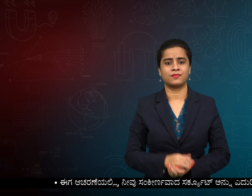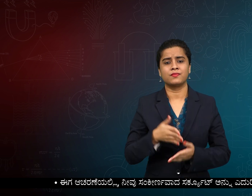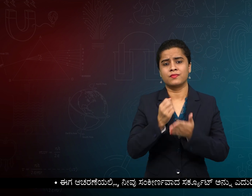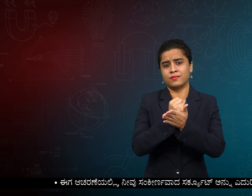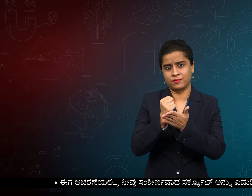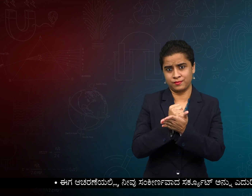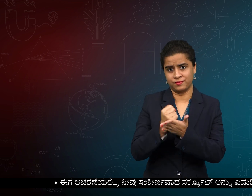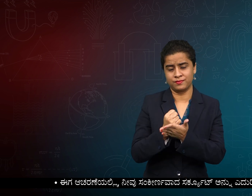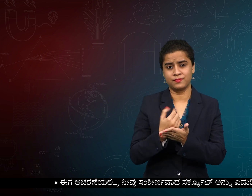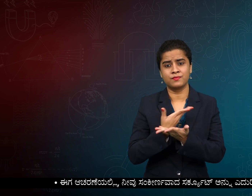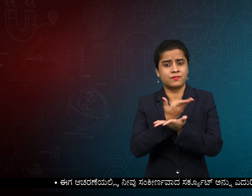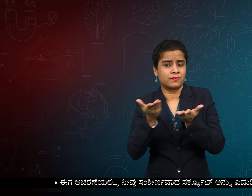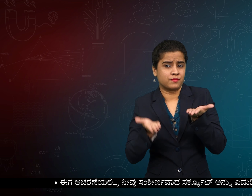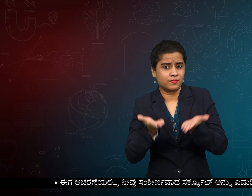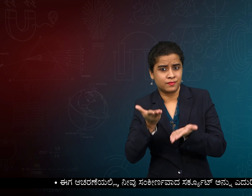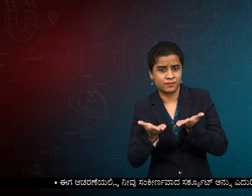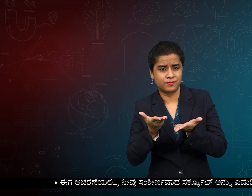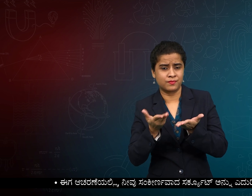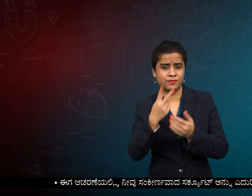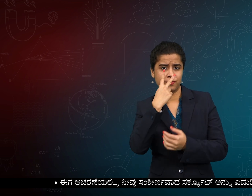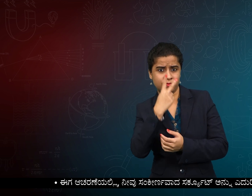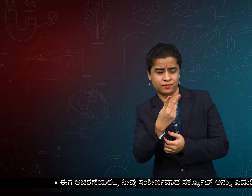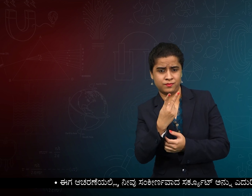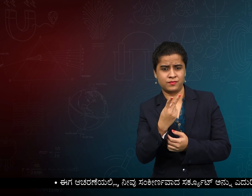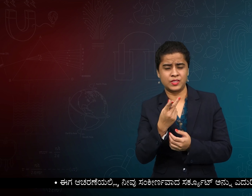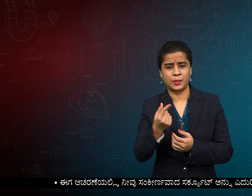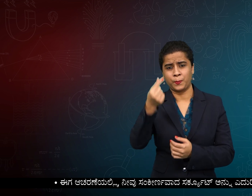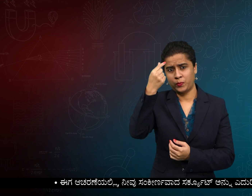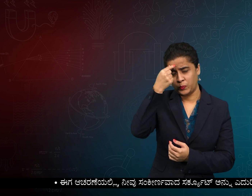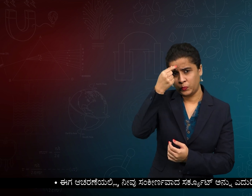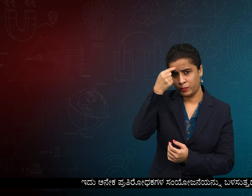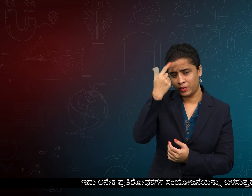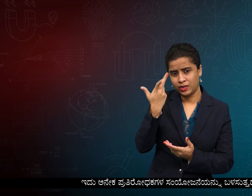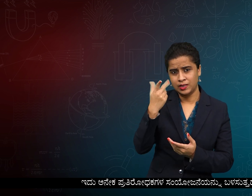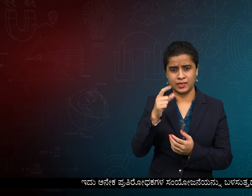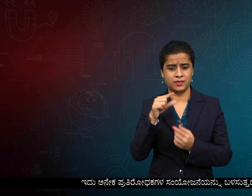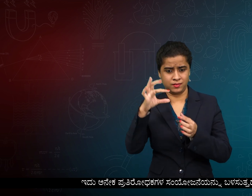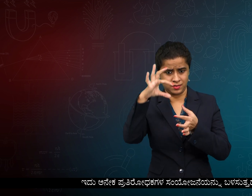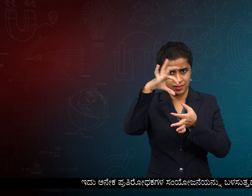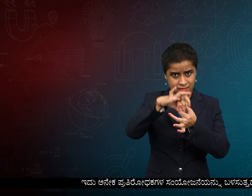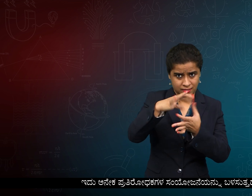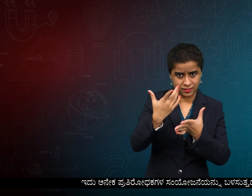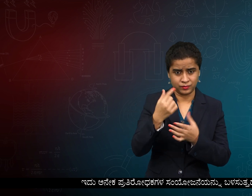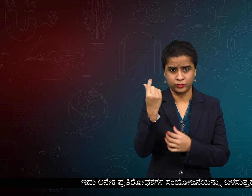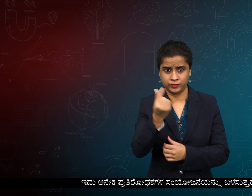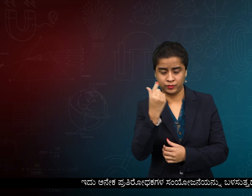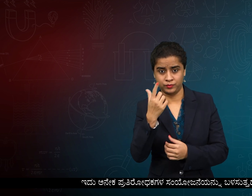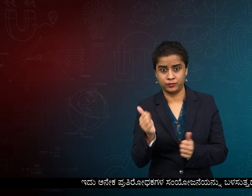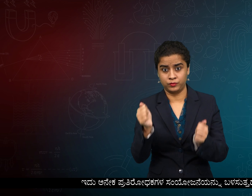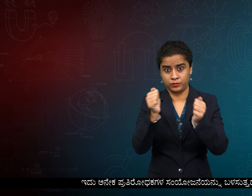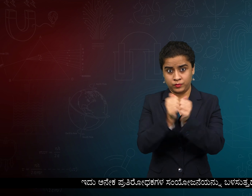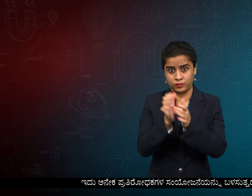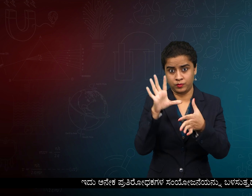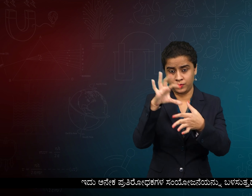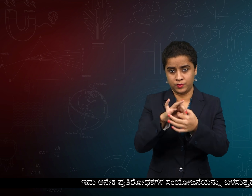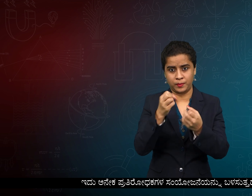ಈಗ ಆಚರಣೆಯಲ್ಲಿ ನೀವು ಸಂಕೀರ್ಣವಾದ ಸರ್ಕ್ಯೂಟ್ ಅನ್ನು ಎದುರಿಸಬಹುದು. ಇದು ಅನೇಕ ಪ್ರತಿರೋಧಕಗಳ